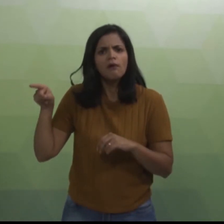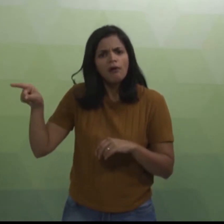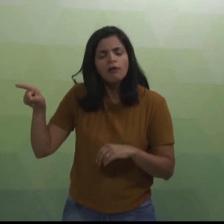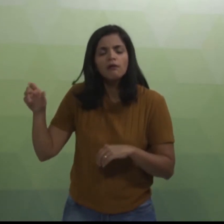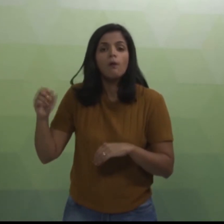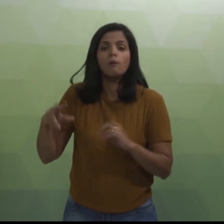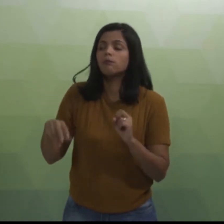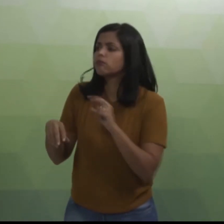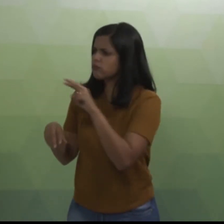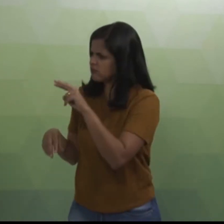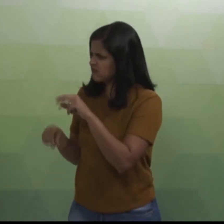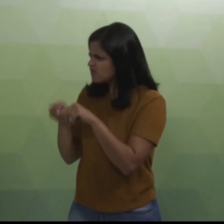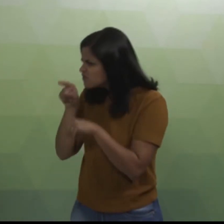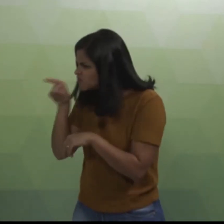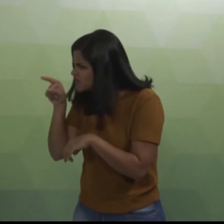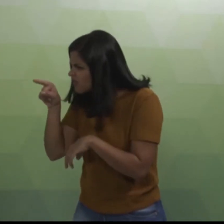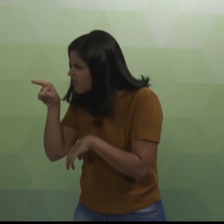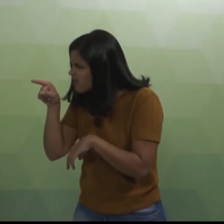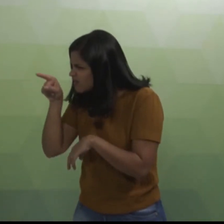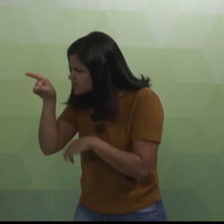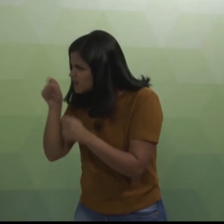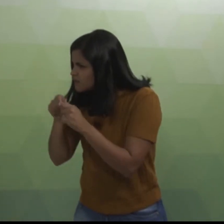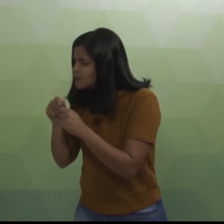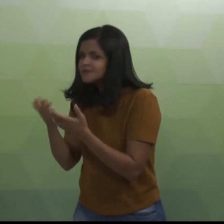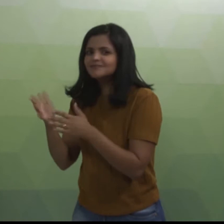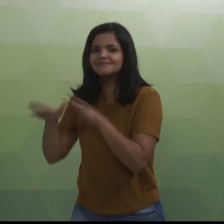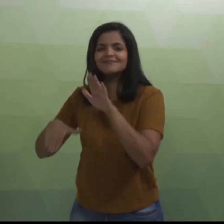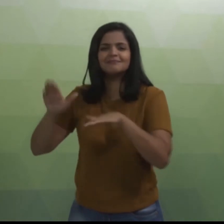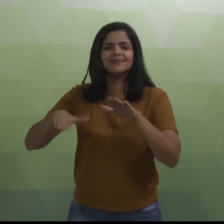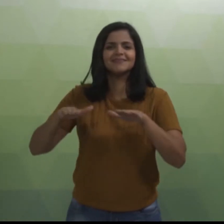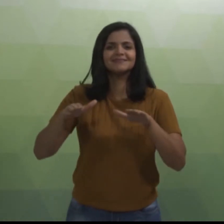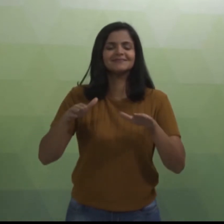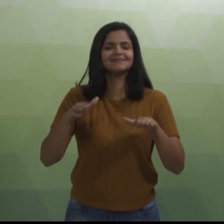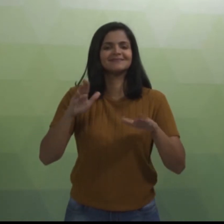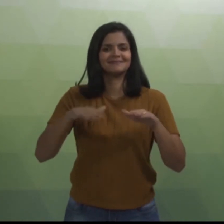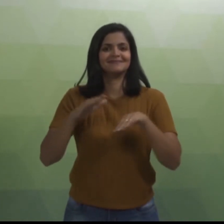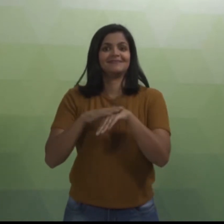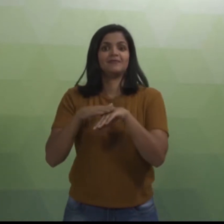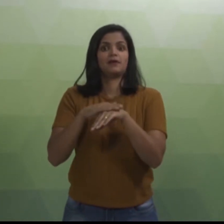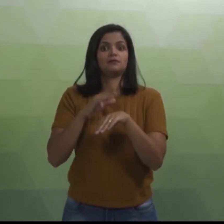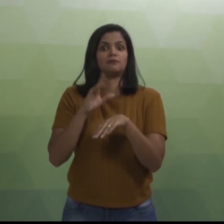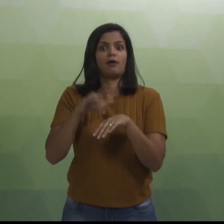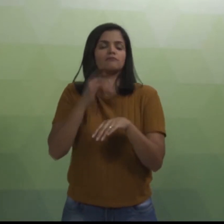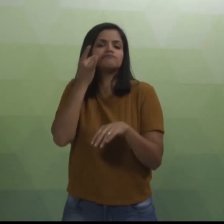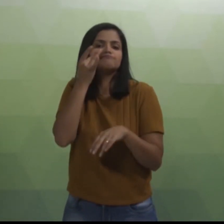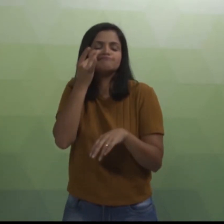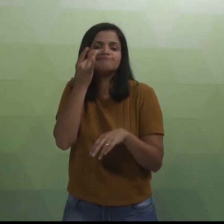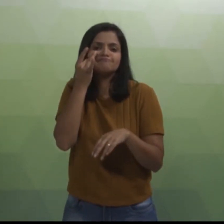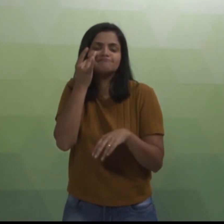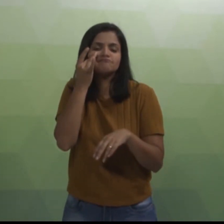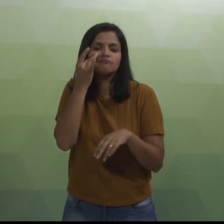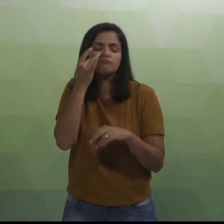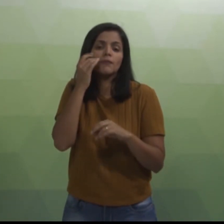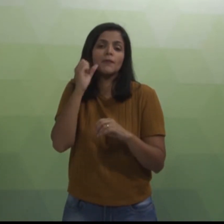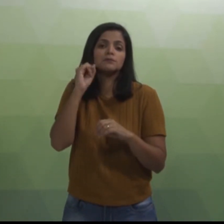Então, eu faço isso aqui para ele. Se eu viro, é você. Perceba, vai